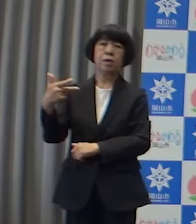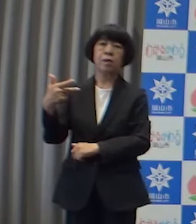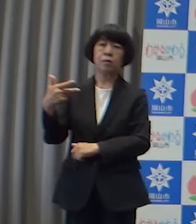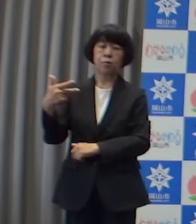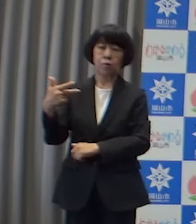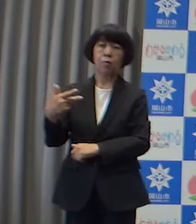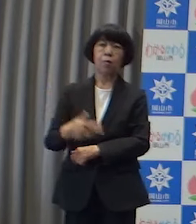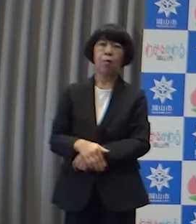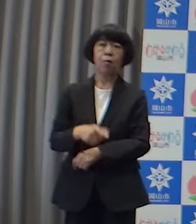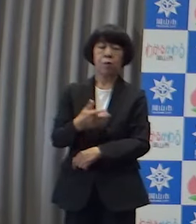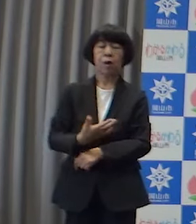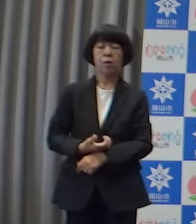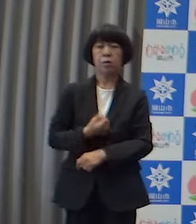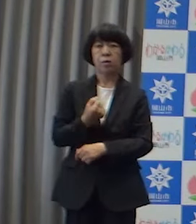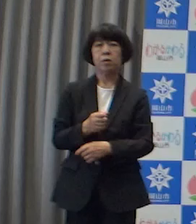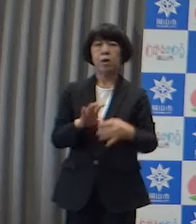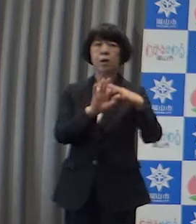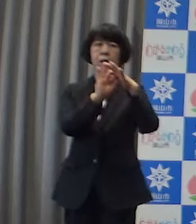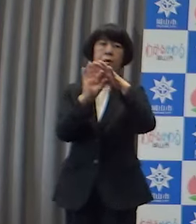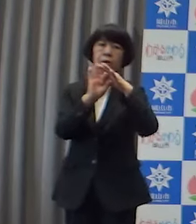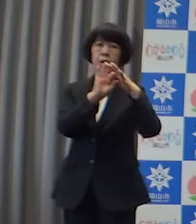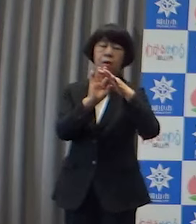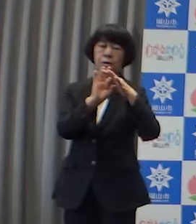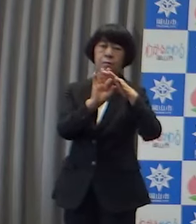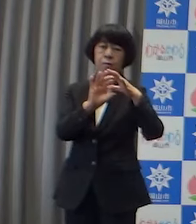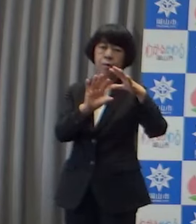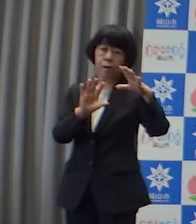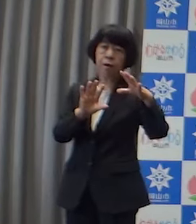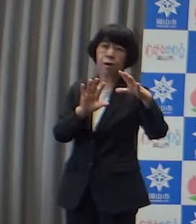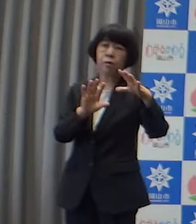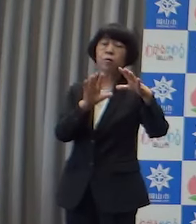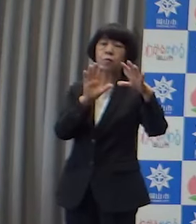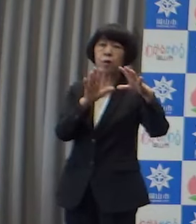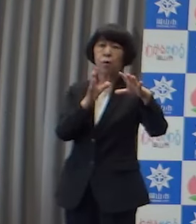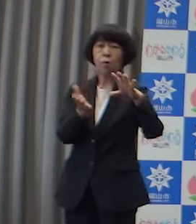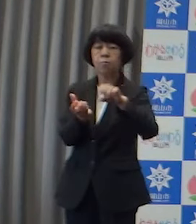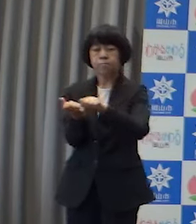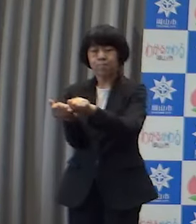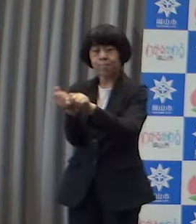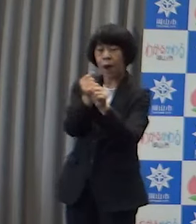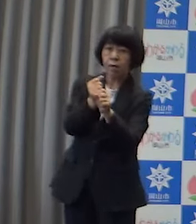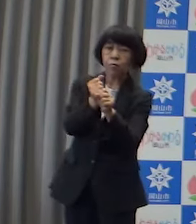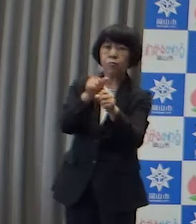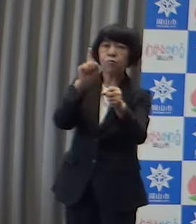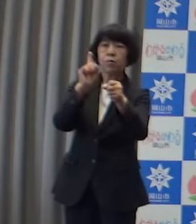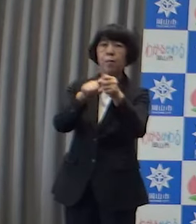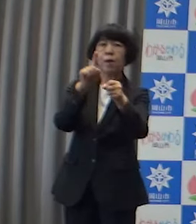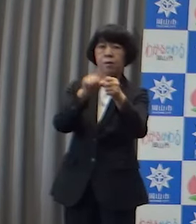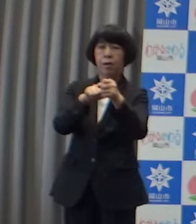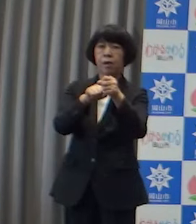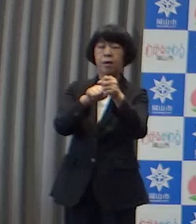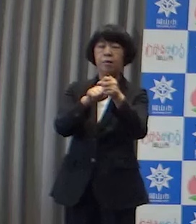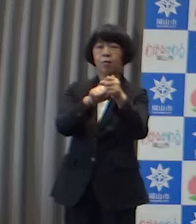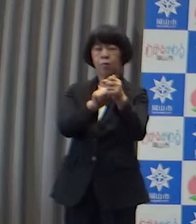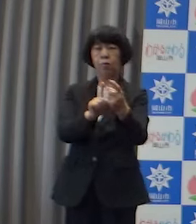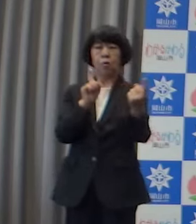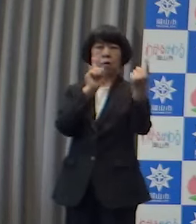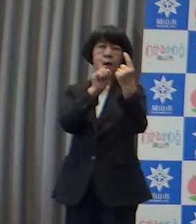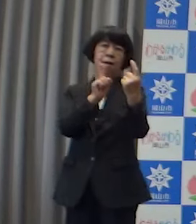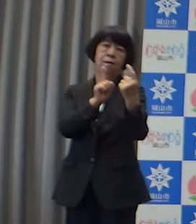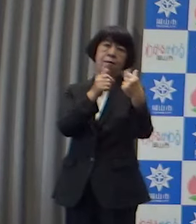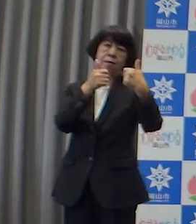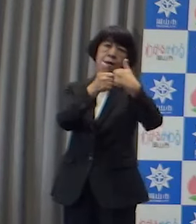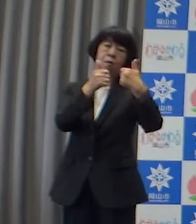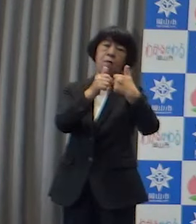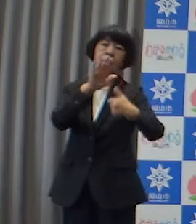るを得ないところあるんですが、それを回復していくためにこういう会談っていうのはあるんじゃないかなというように